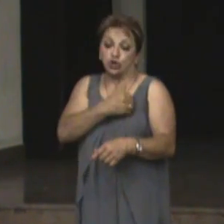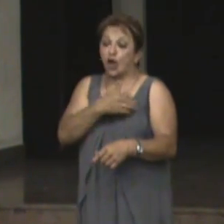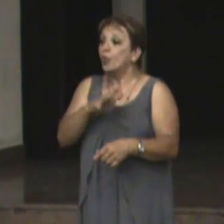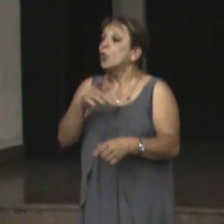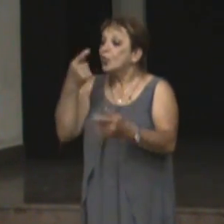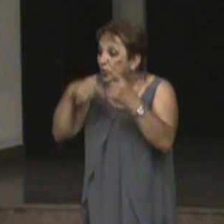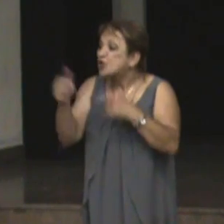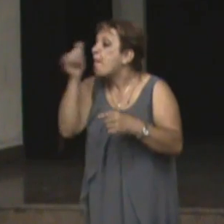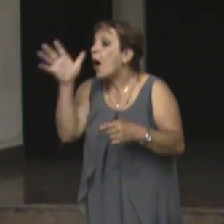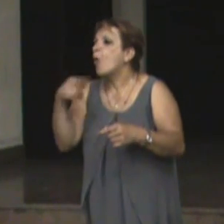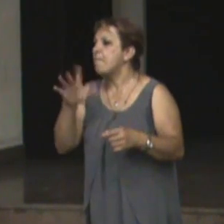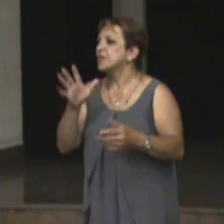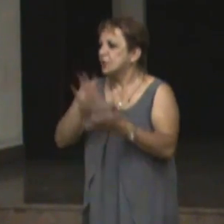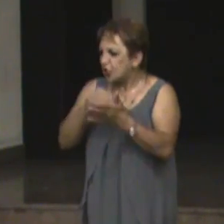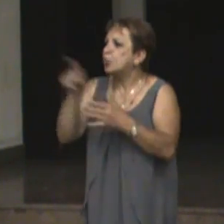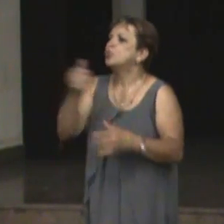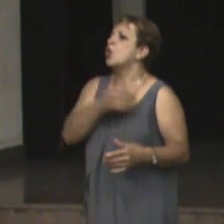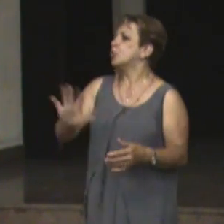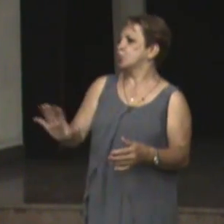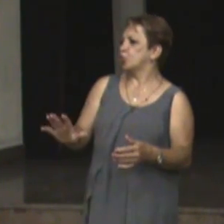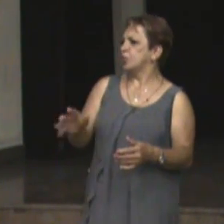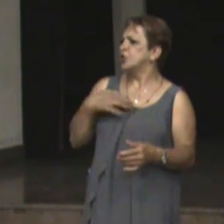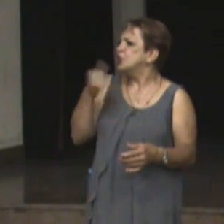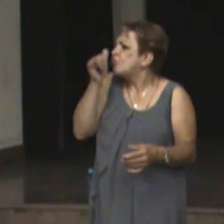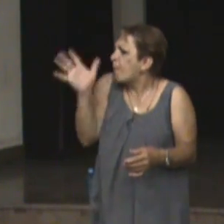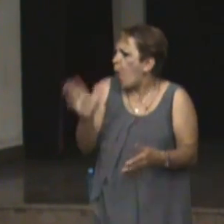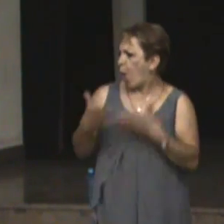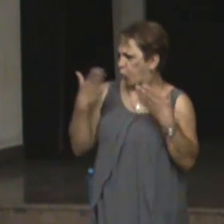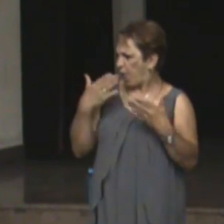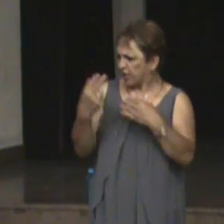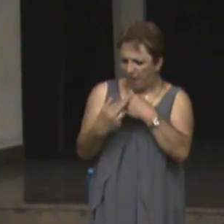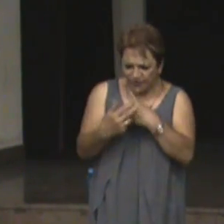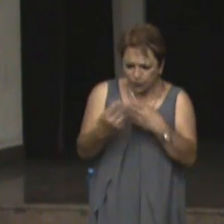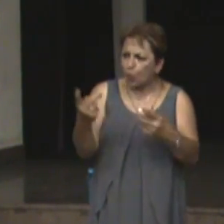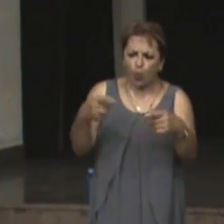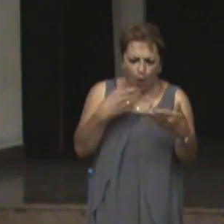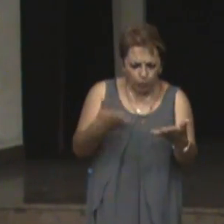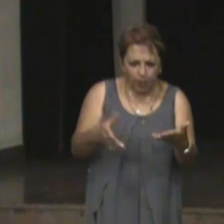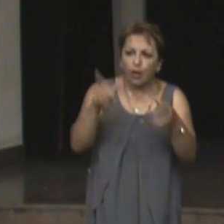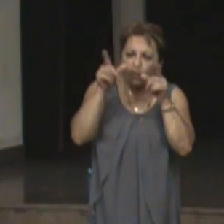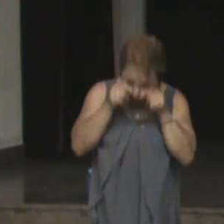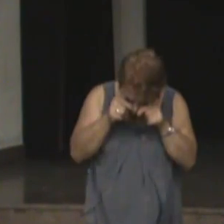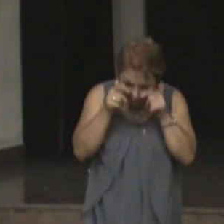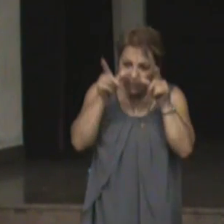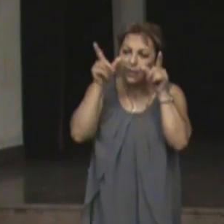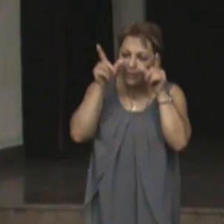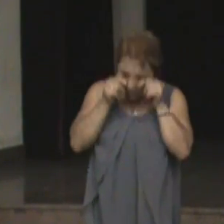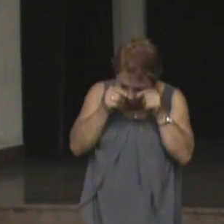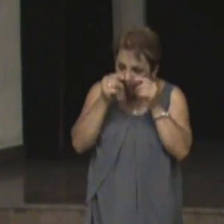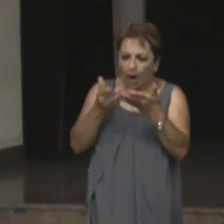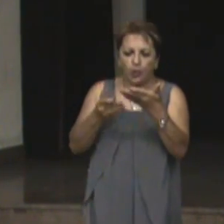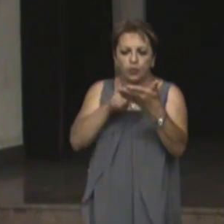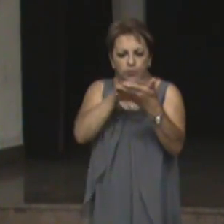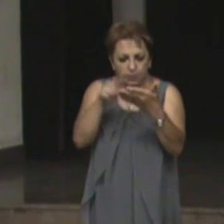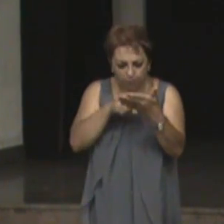հավատացյալներ եկեղեցի են գալիս և ասում, գիտես դրա, ես չեմ կարողանում ավետարան կարդալ, երկուտով կարդում եմ կումս տանում եմ, կամ ընդհանրապես